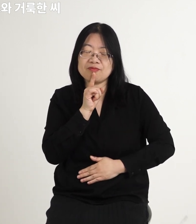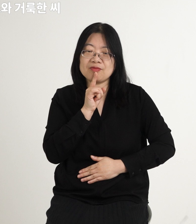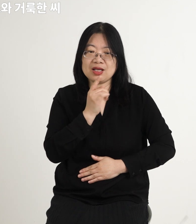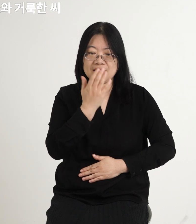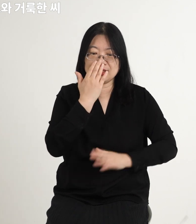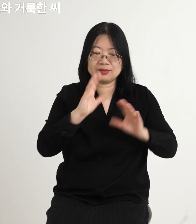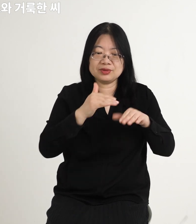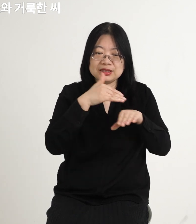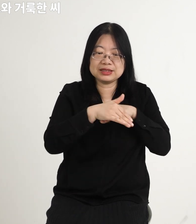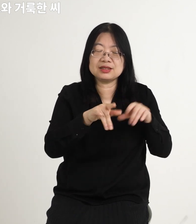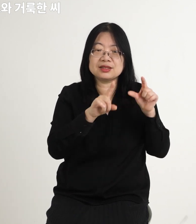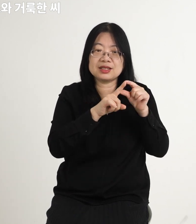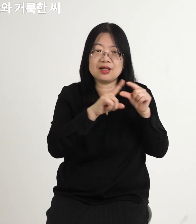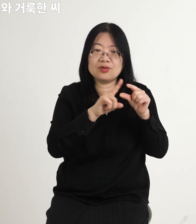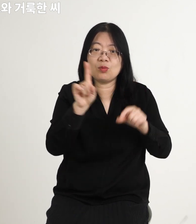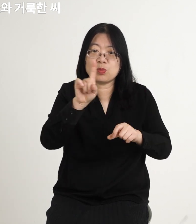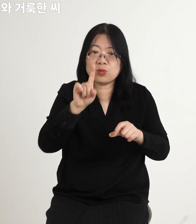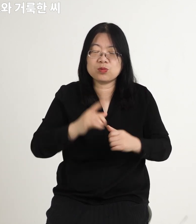히브리 말에는